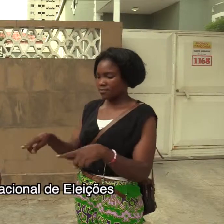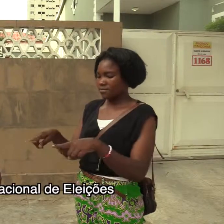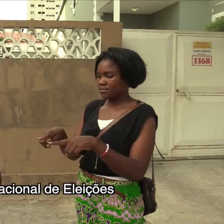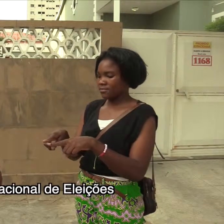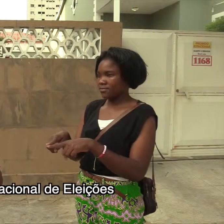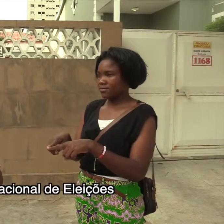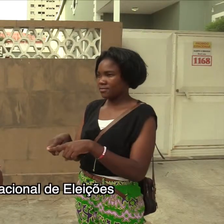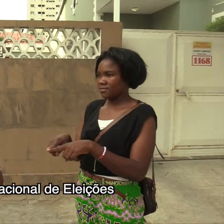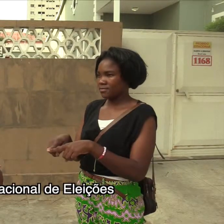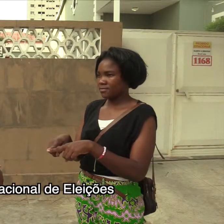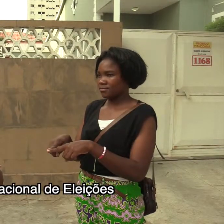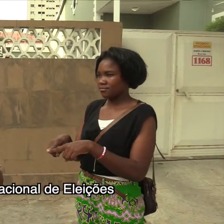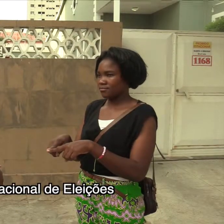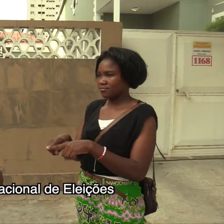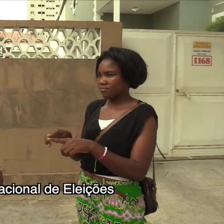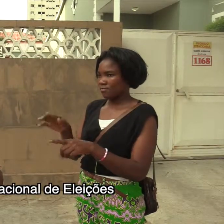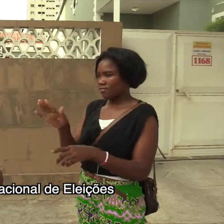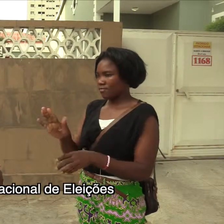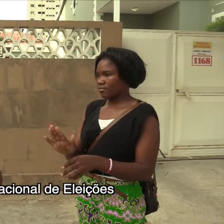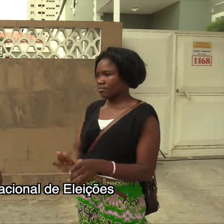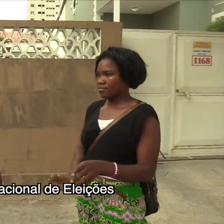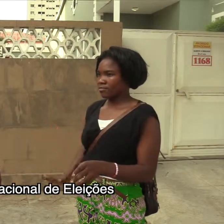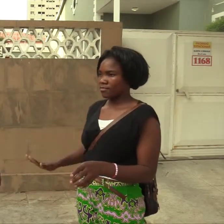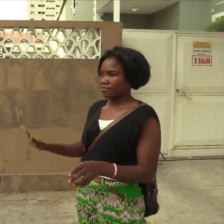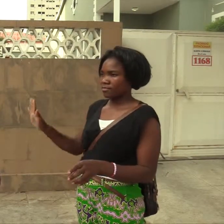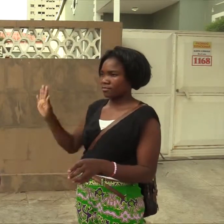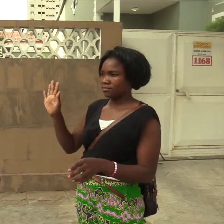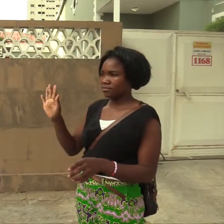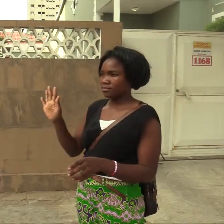Comissão Nacional de Eleições